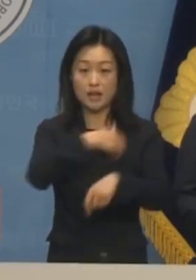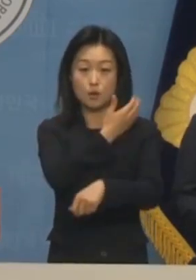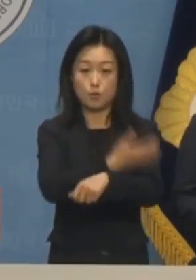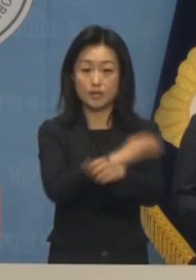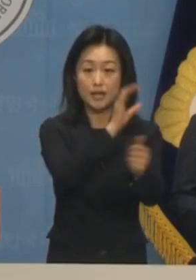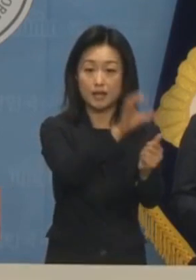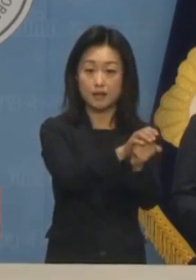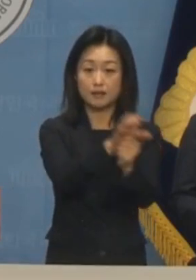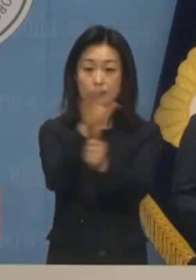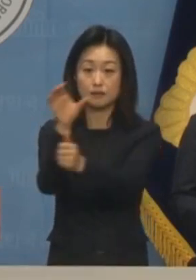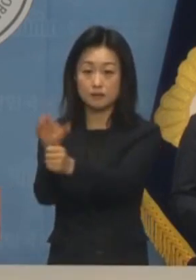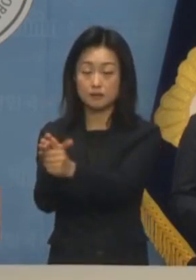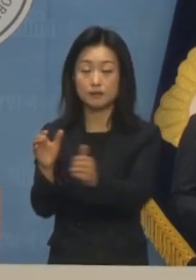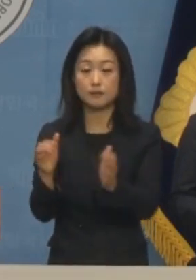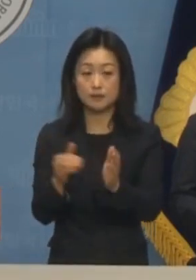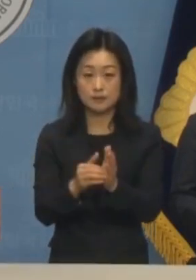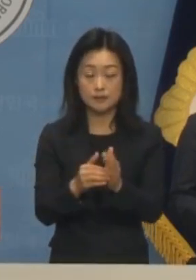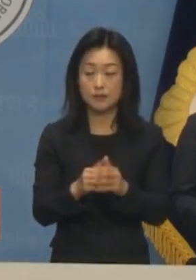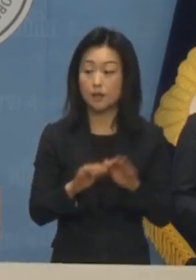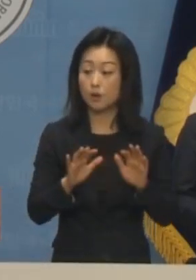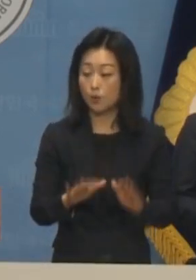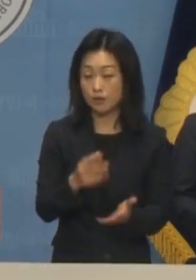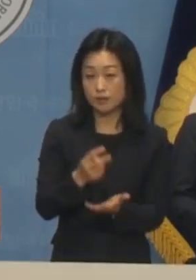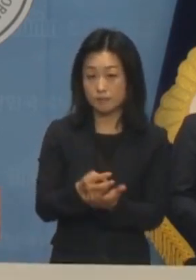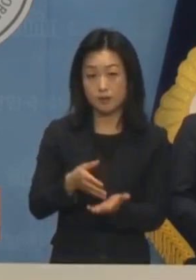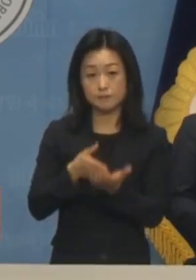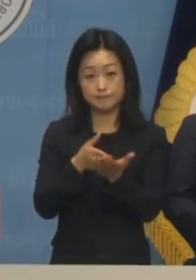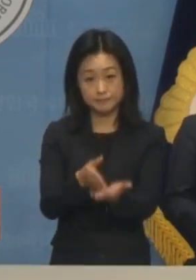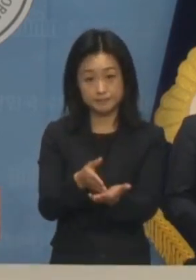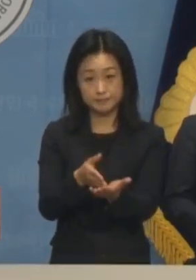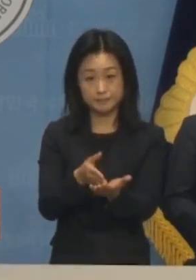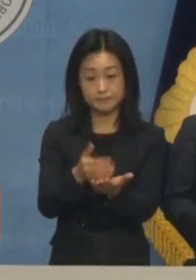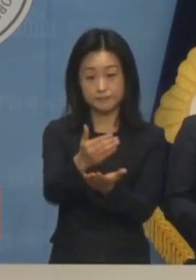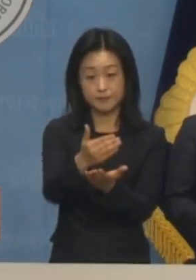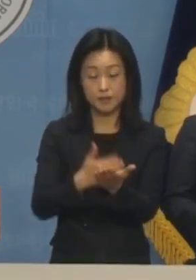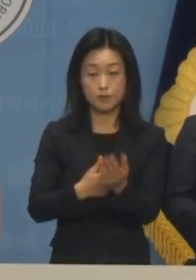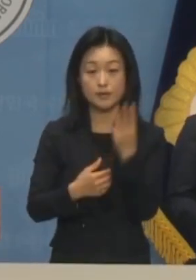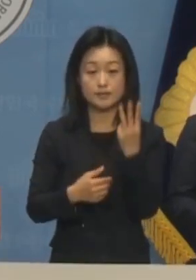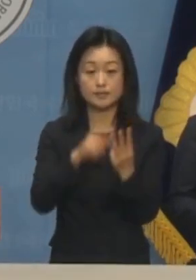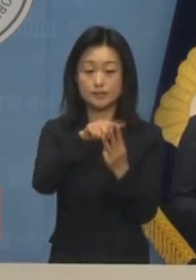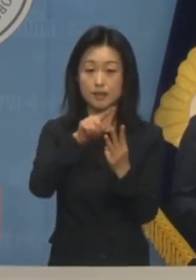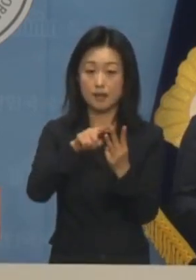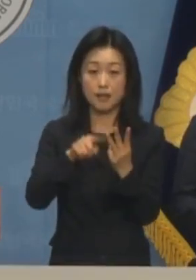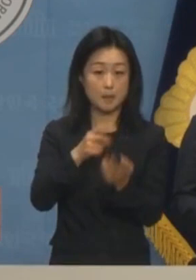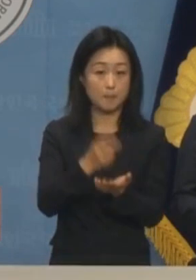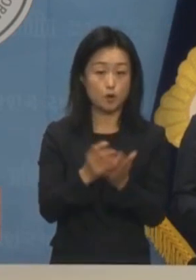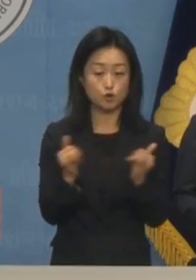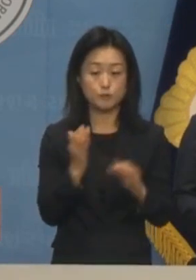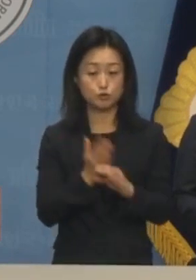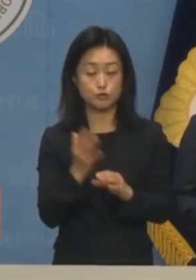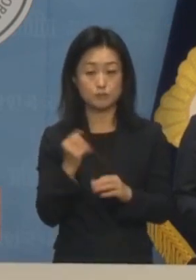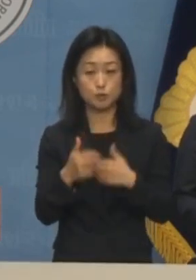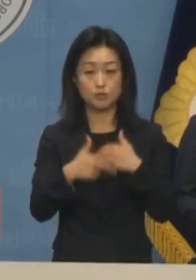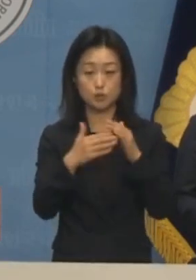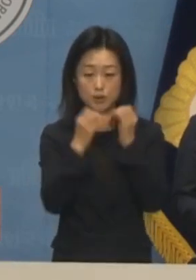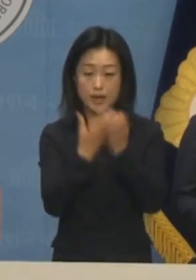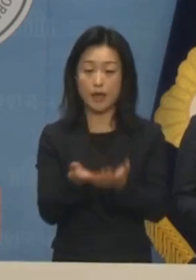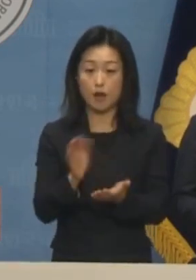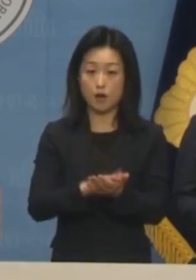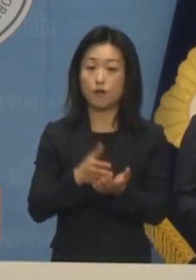부여하였습니다. 오늘 발의한 필수의료 강화 3법은 국민중심 의료계획을